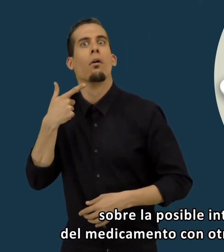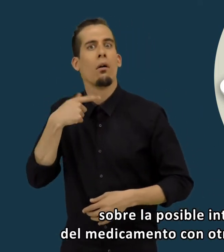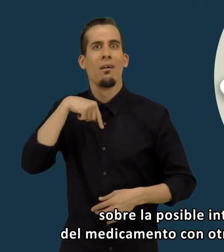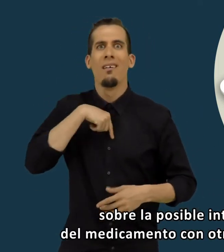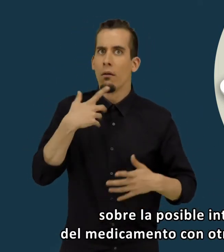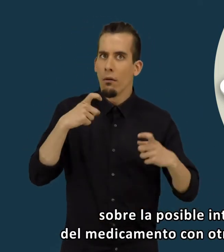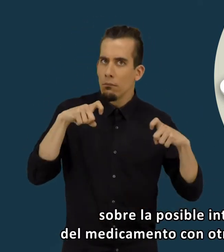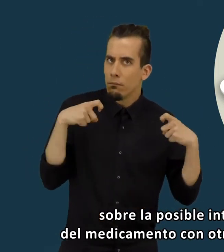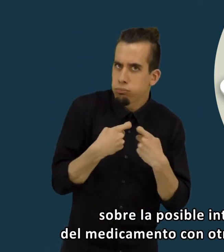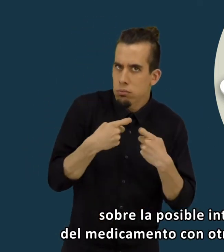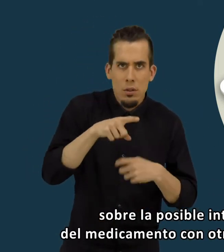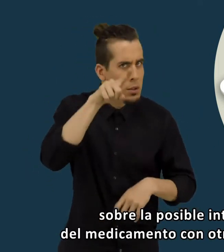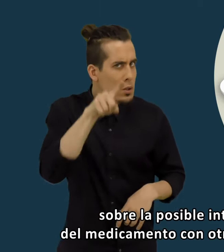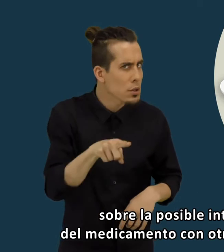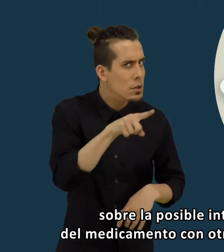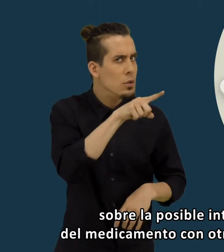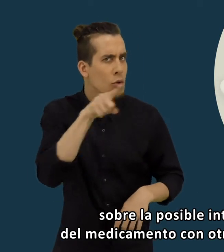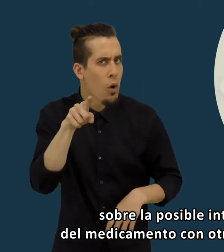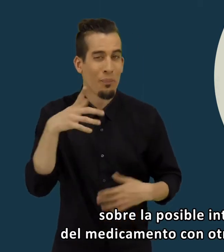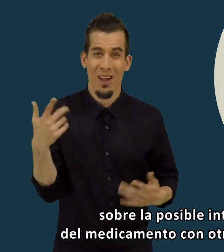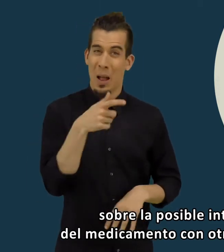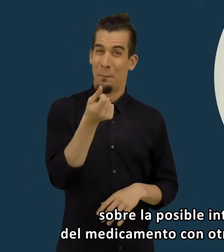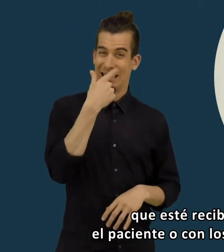otros tratamientos que esté recibiendo el paciente